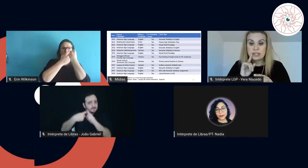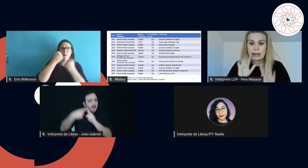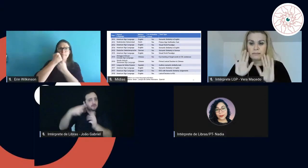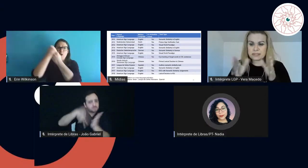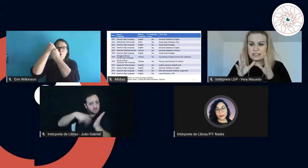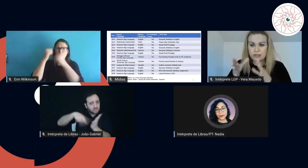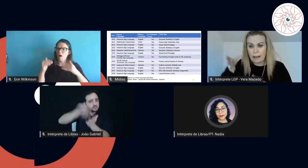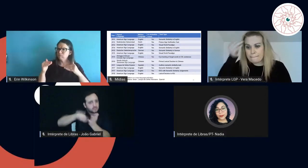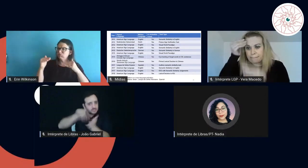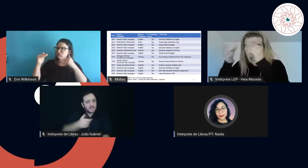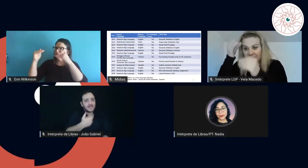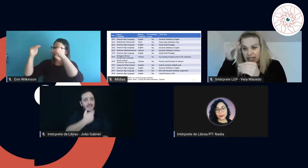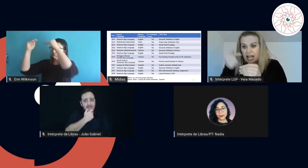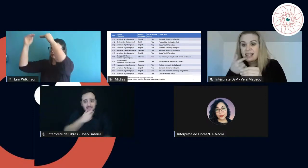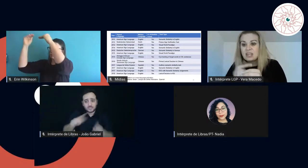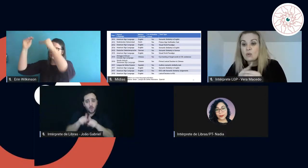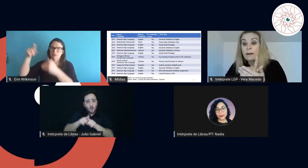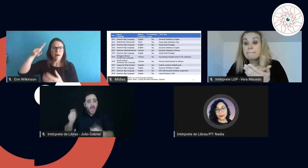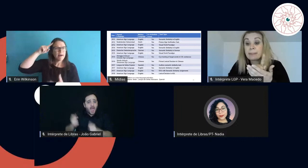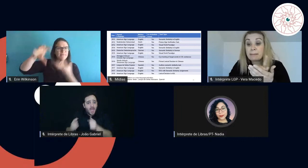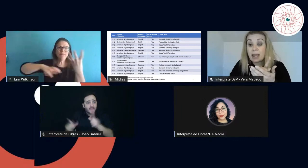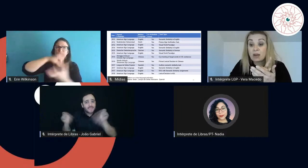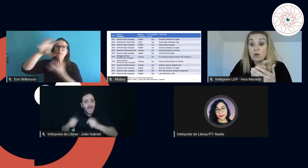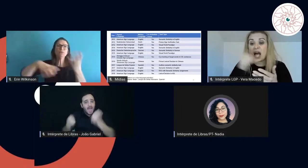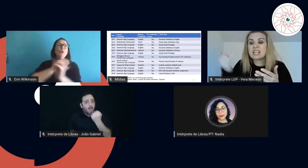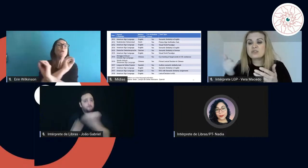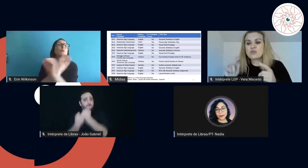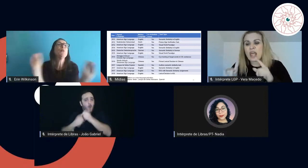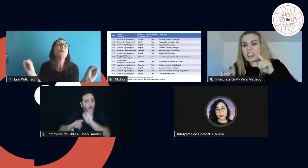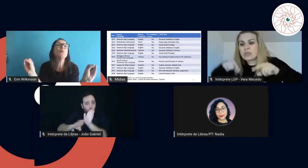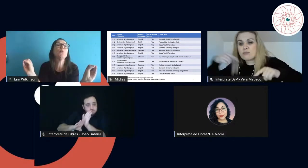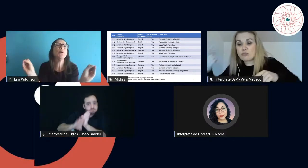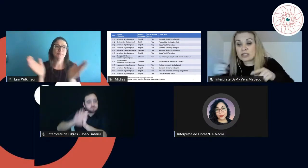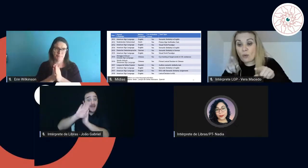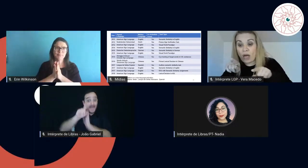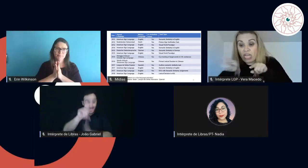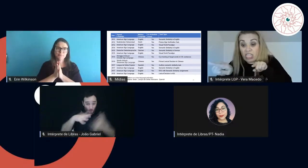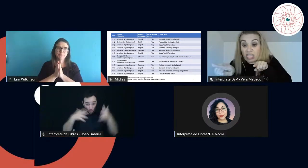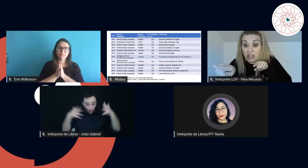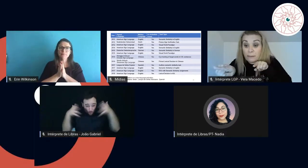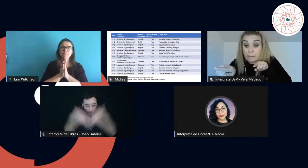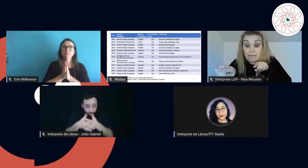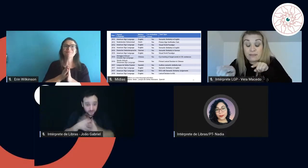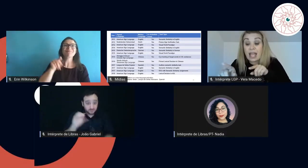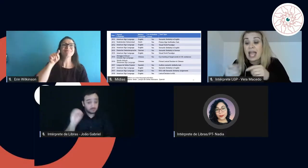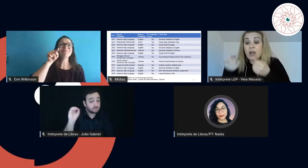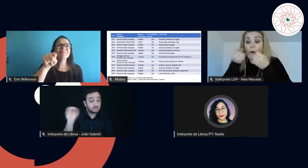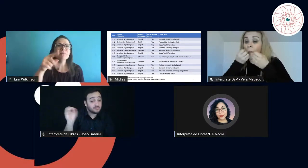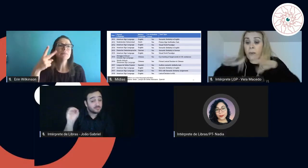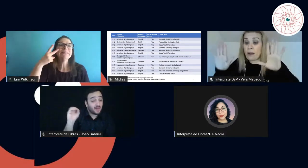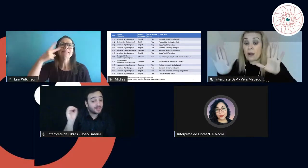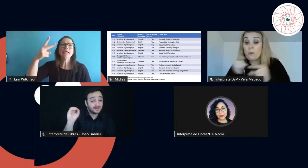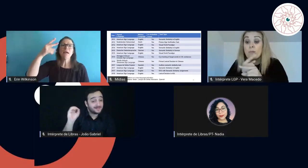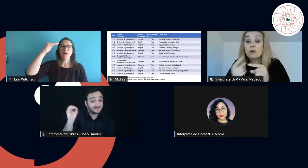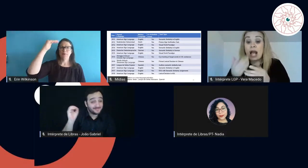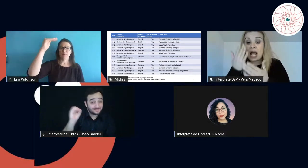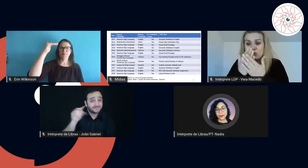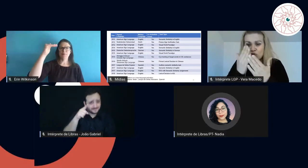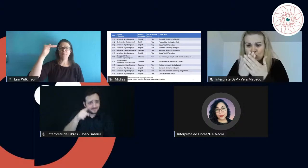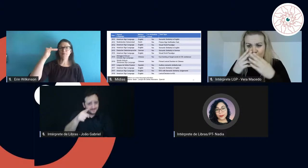vez, ela cai por terra. Porque os estudos indicam que a língua